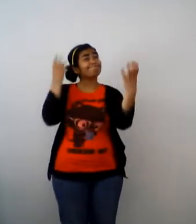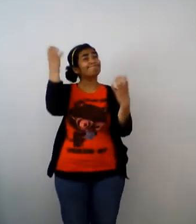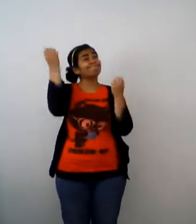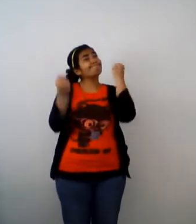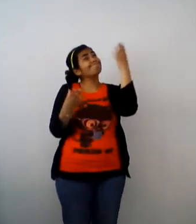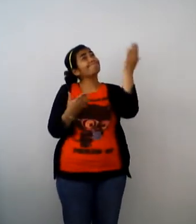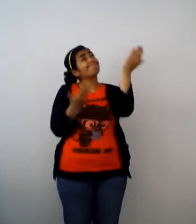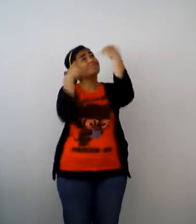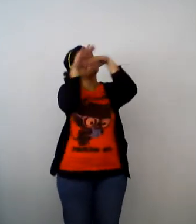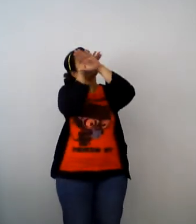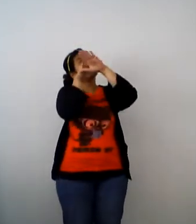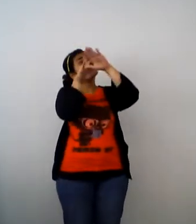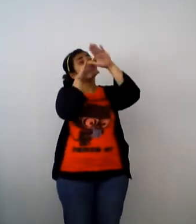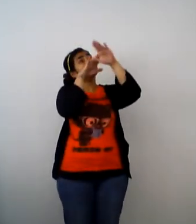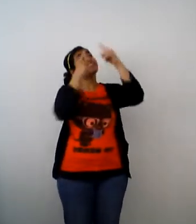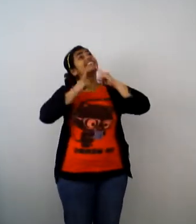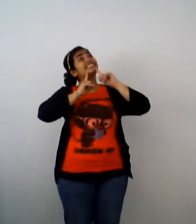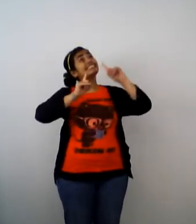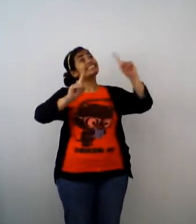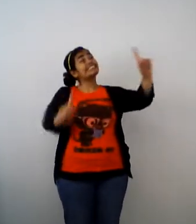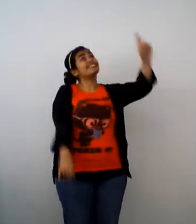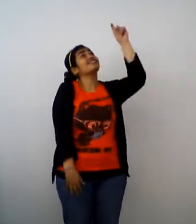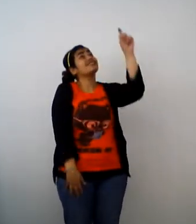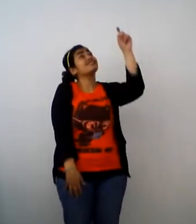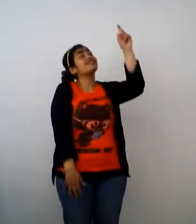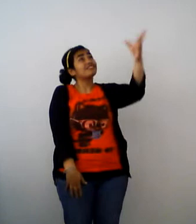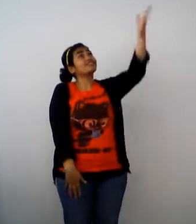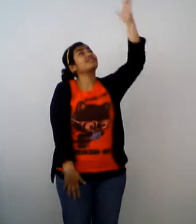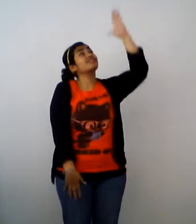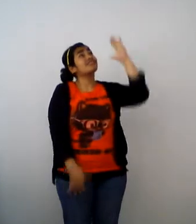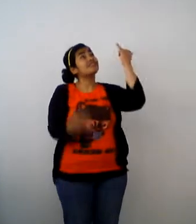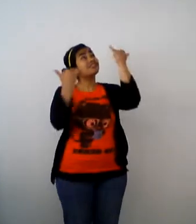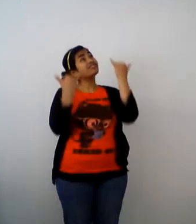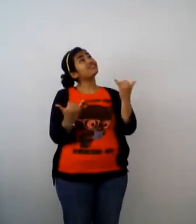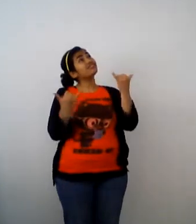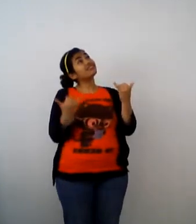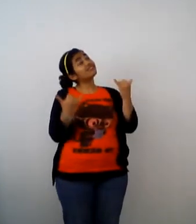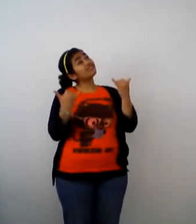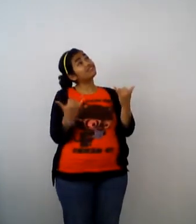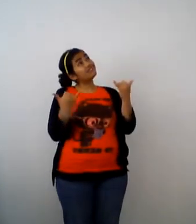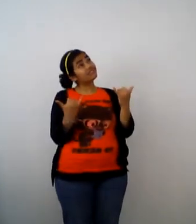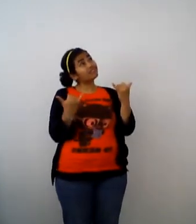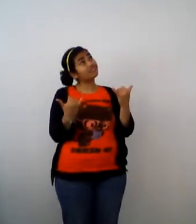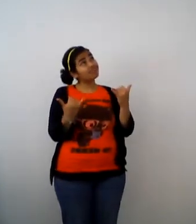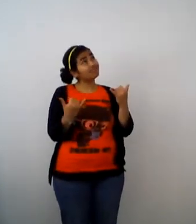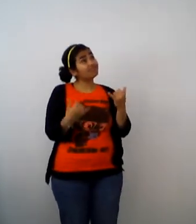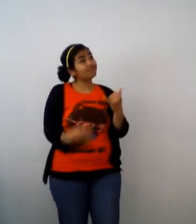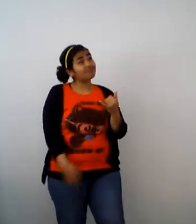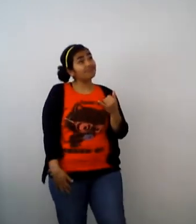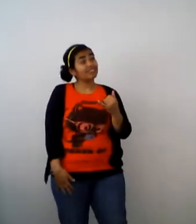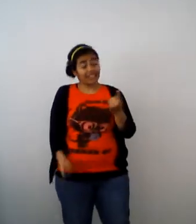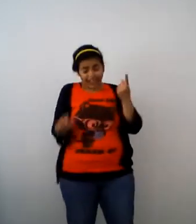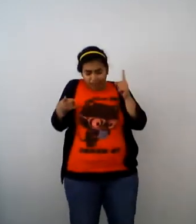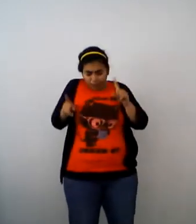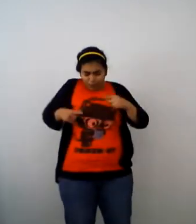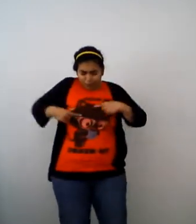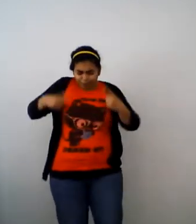el cielo. Te necesito, Dios. Pues levanto